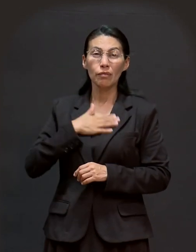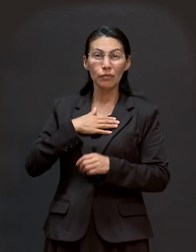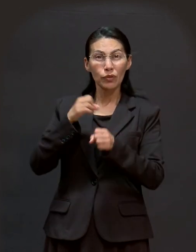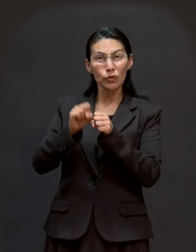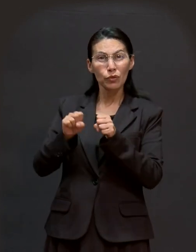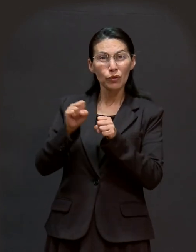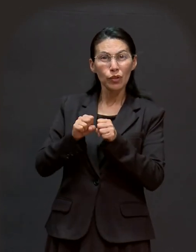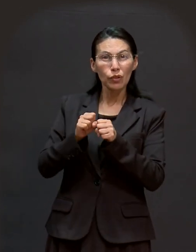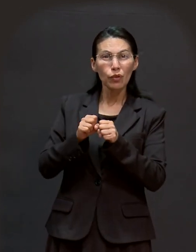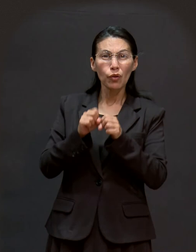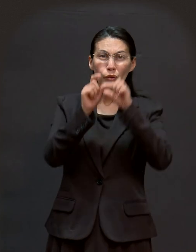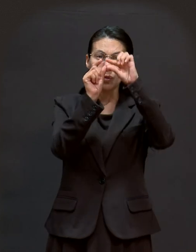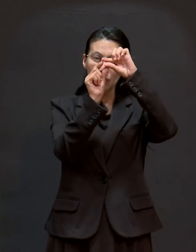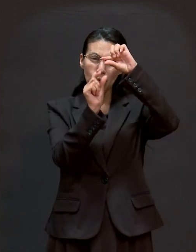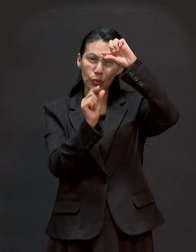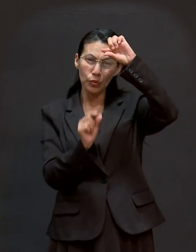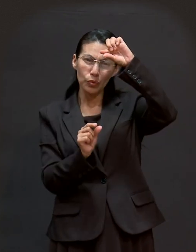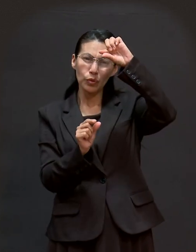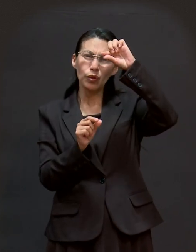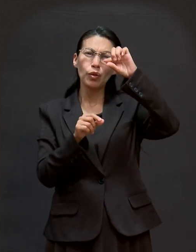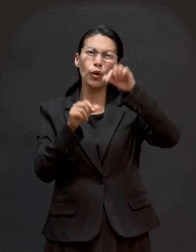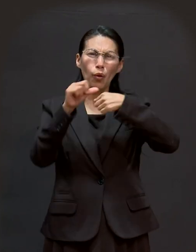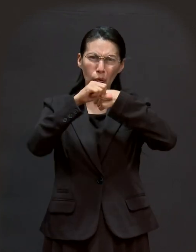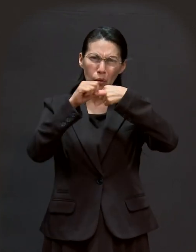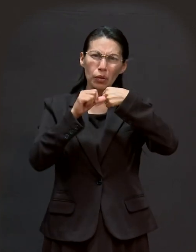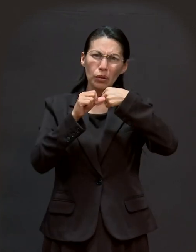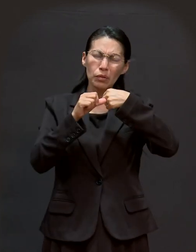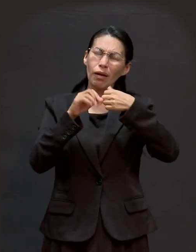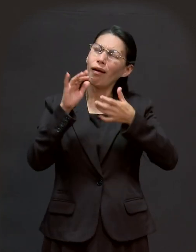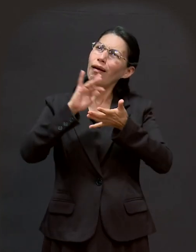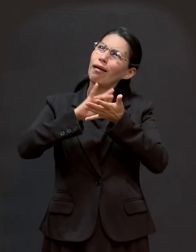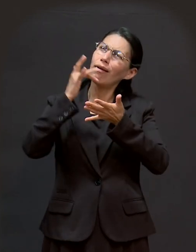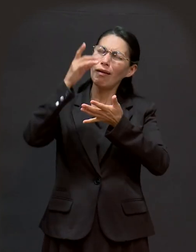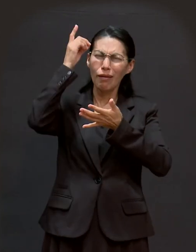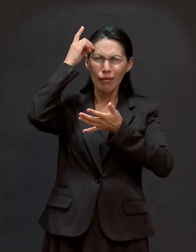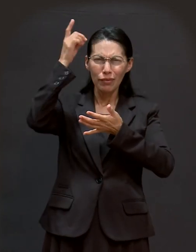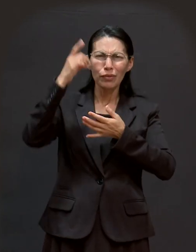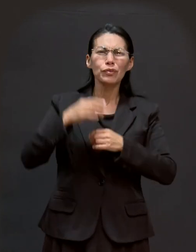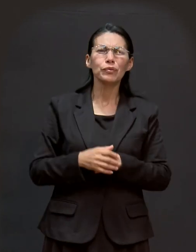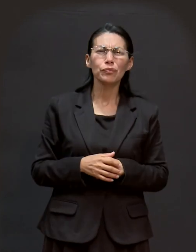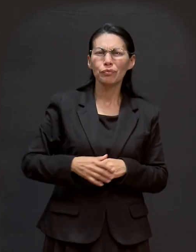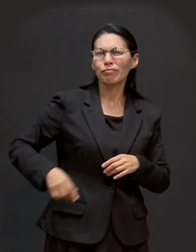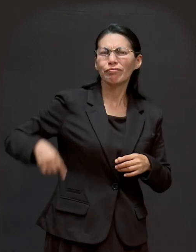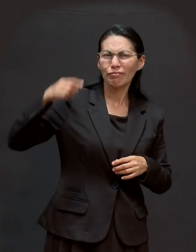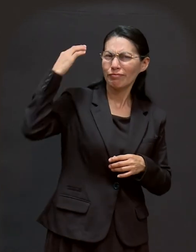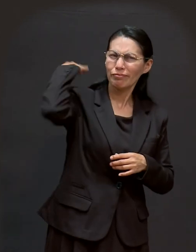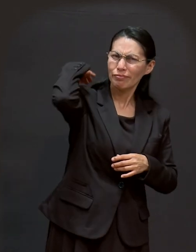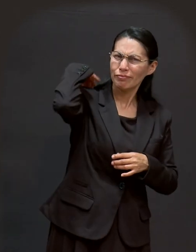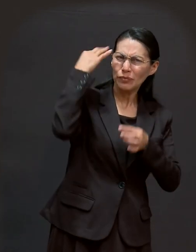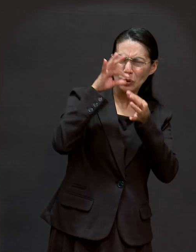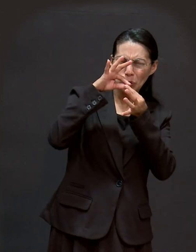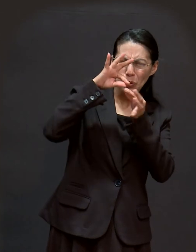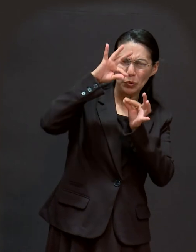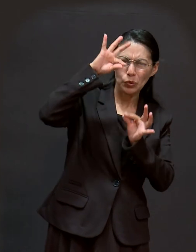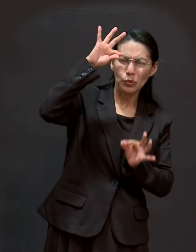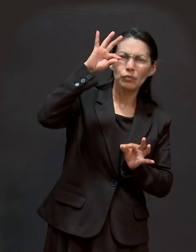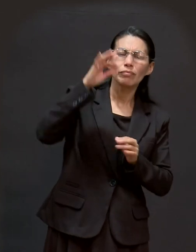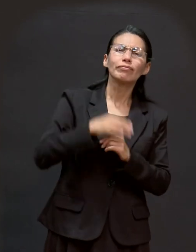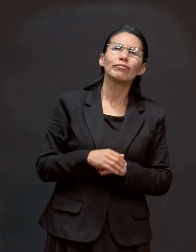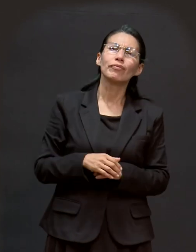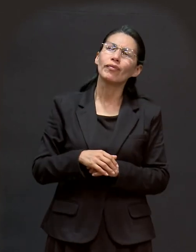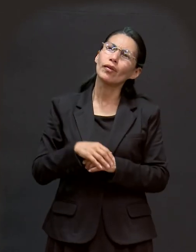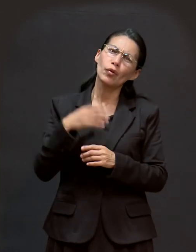y salió muy bien de este de esto deseo glorificar el nombre del eterno creador